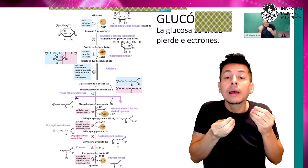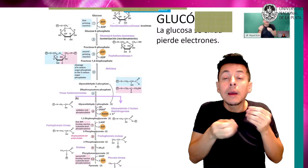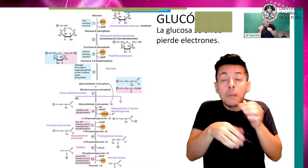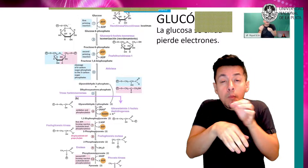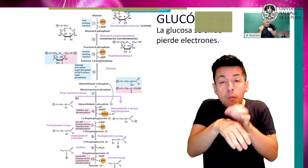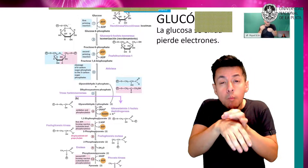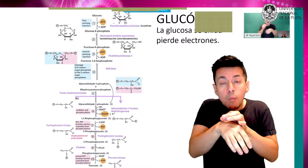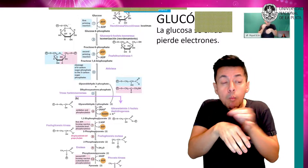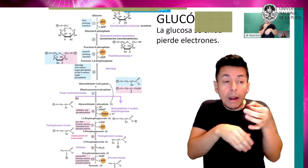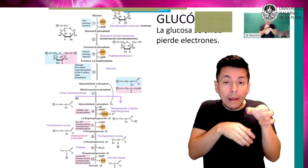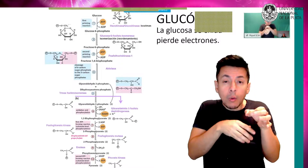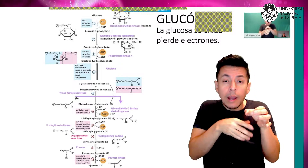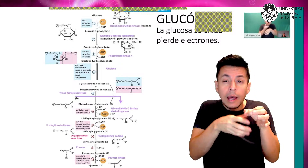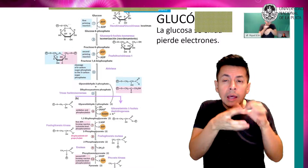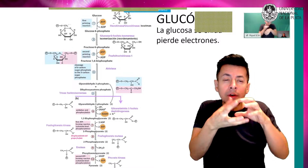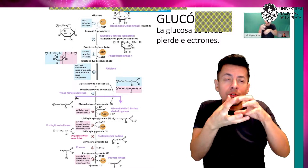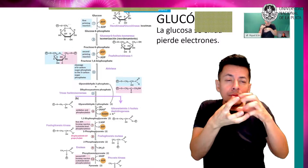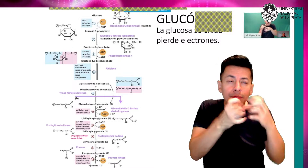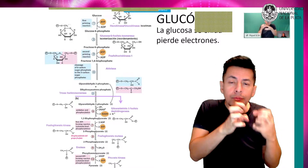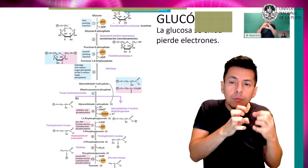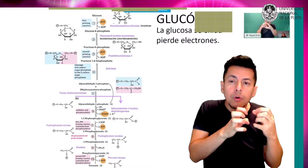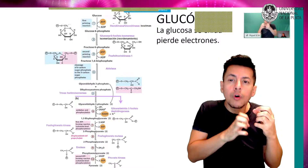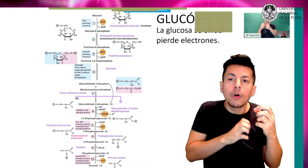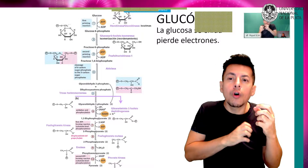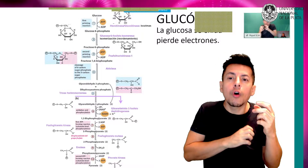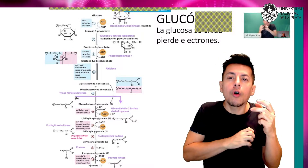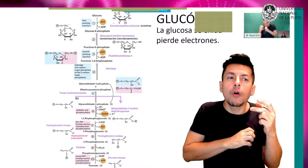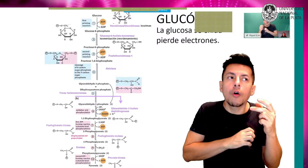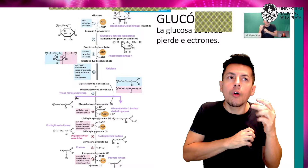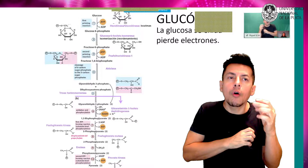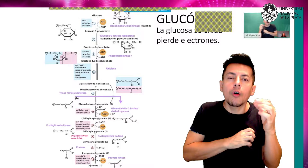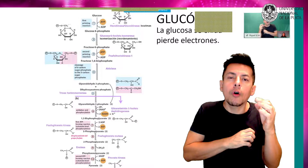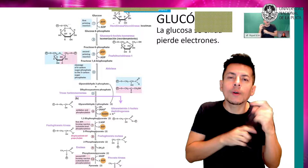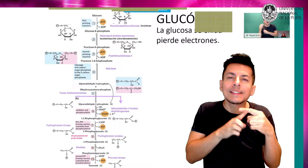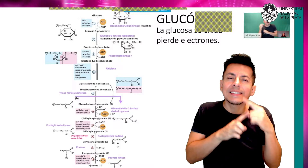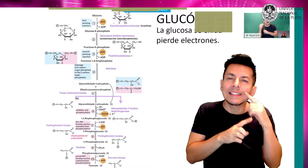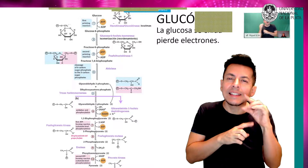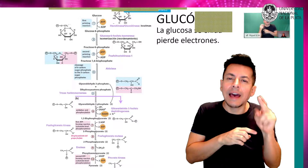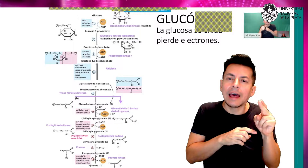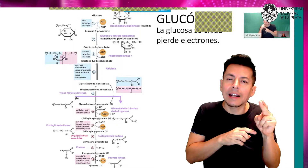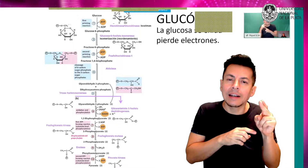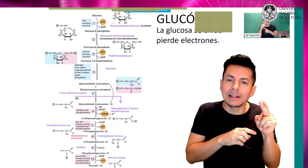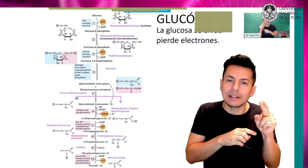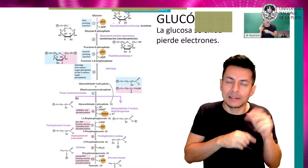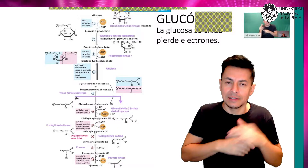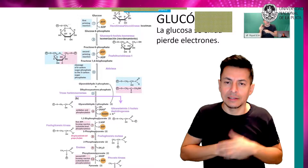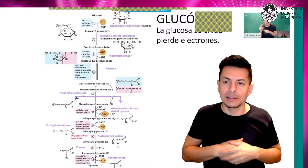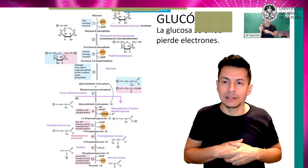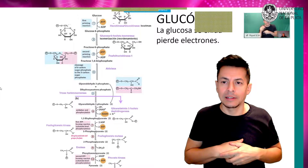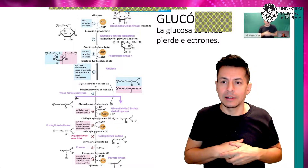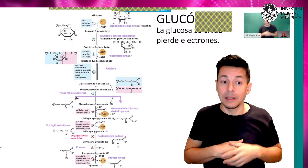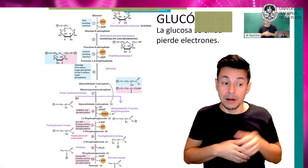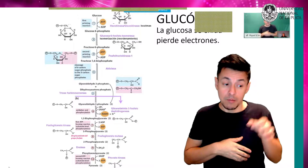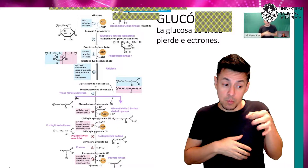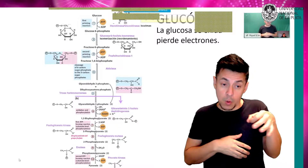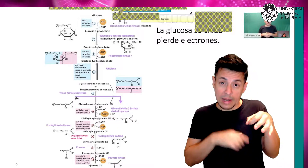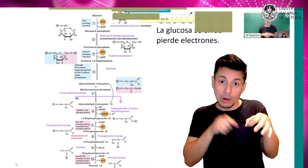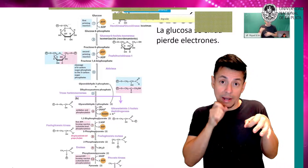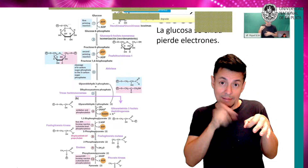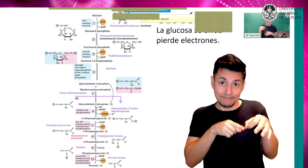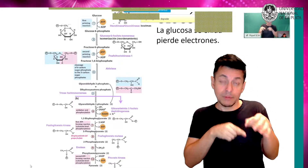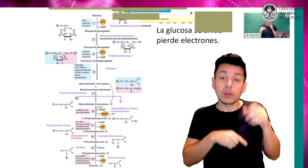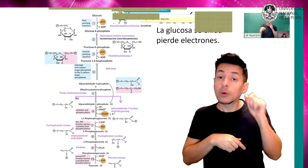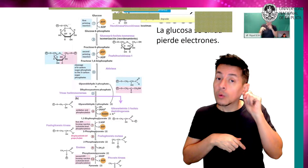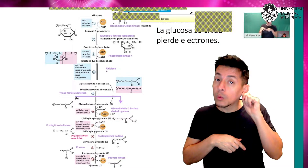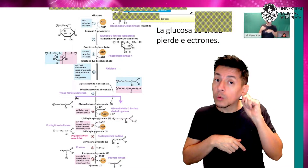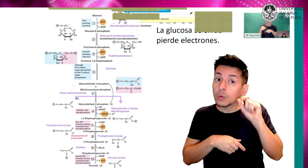Y ahora, ¿qué significa oxidar una molécula? En este caso de glucosa. Bueno, a partir de la molécula de glucosa, que es